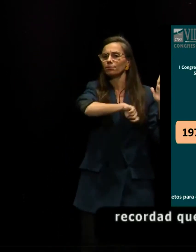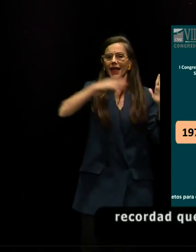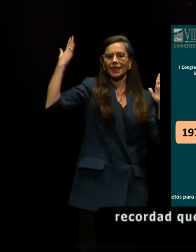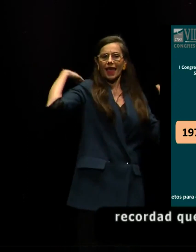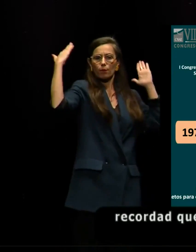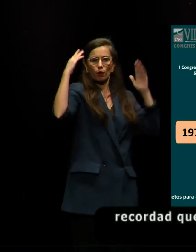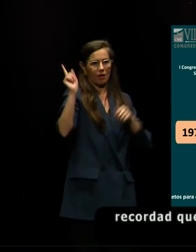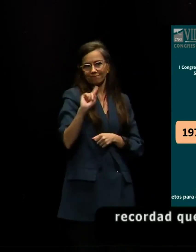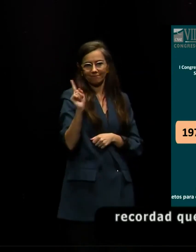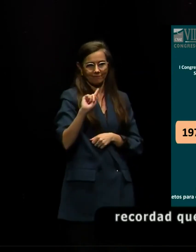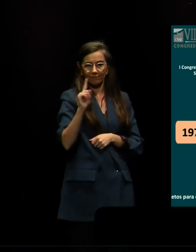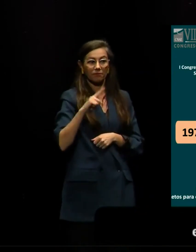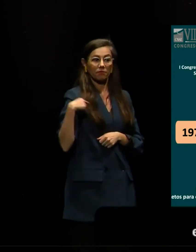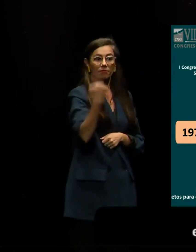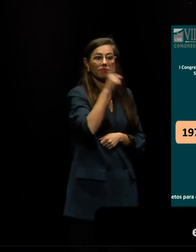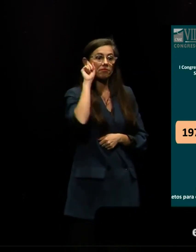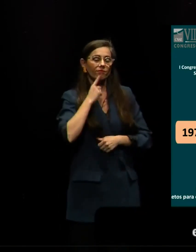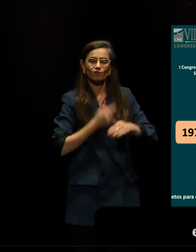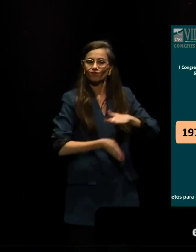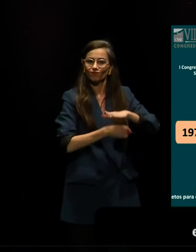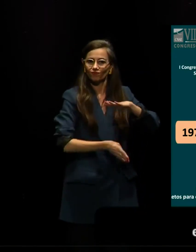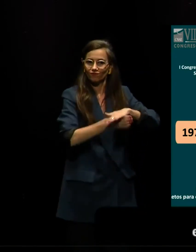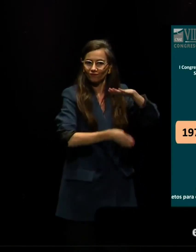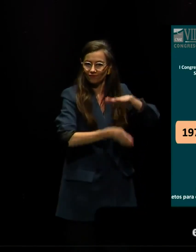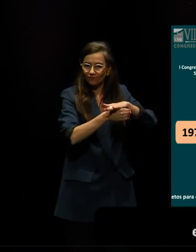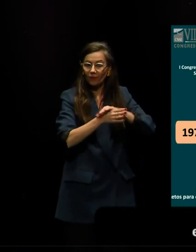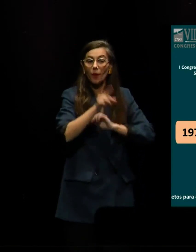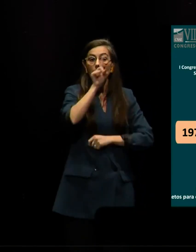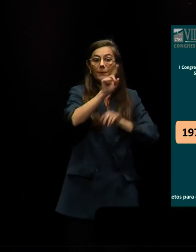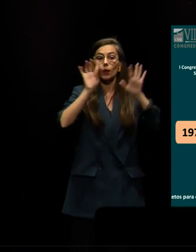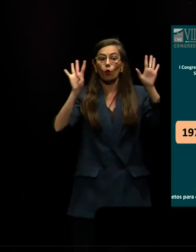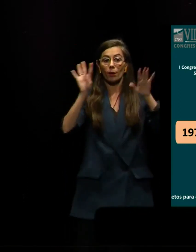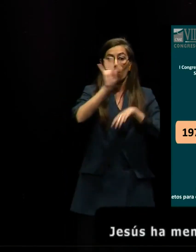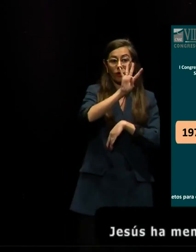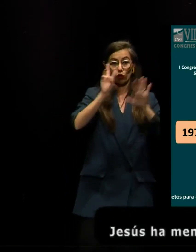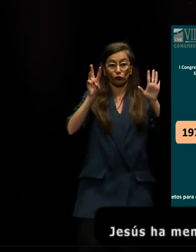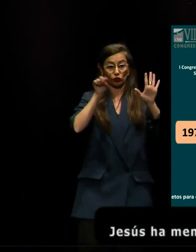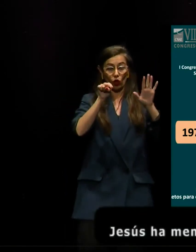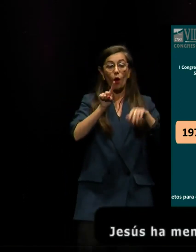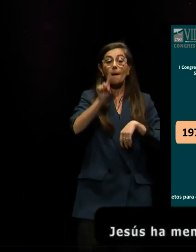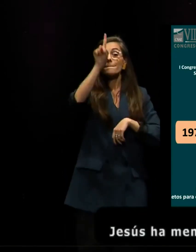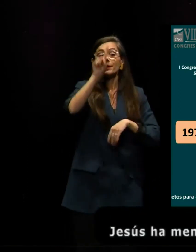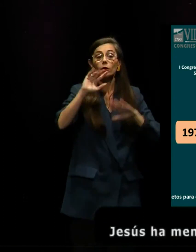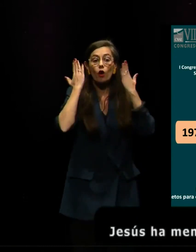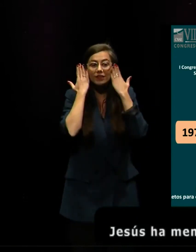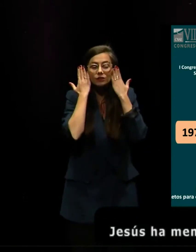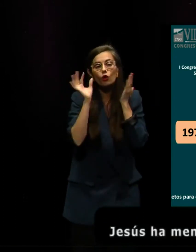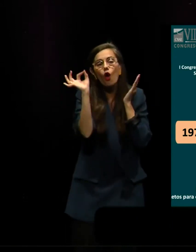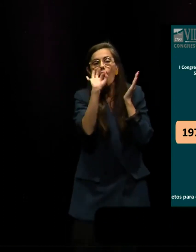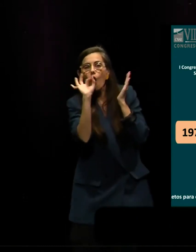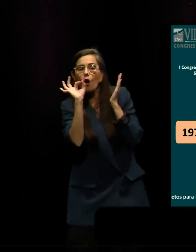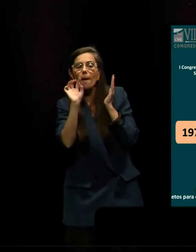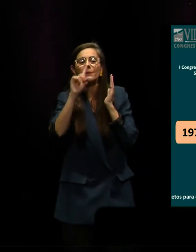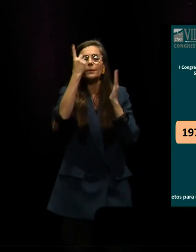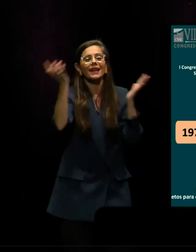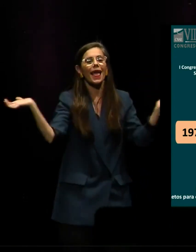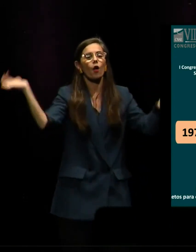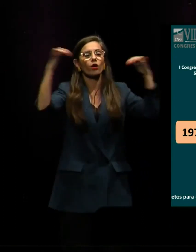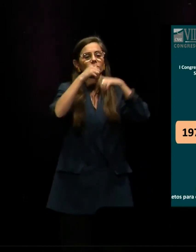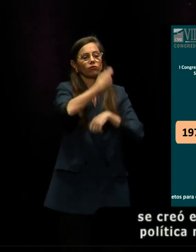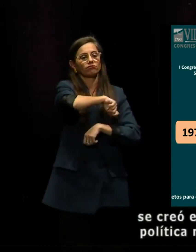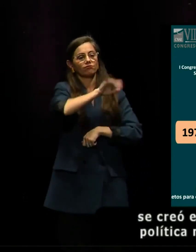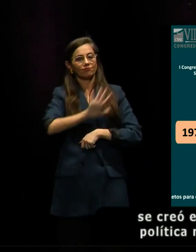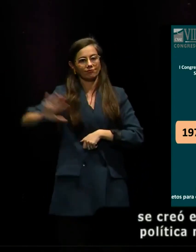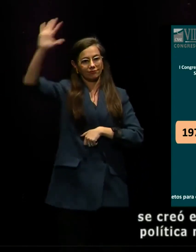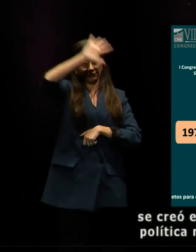momento político, en una coyuntura política muy complicada. Y a pesar de ello, las personas sordas en el año 48 celebraron,